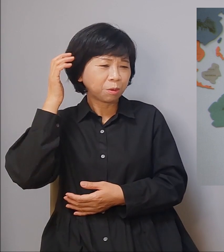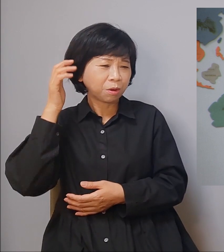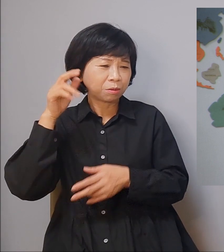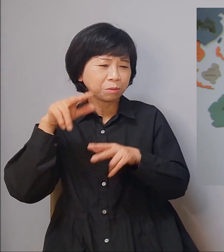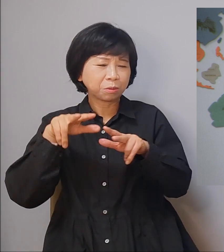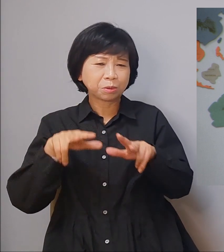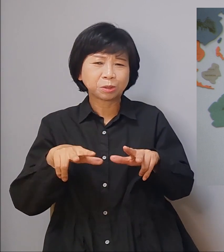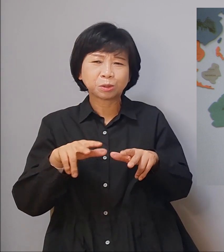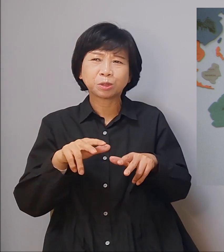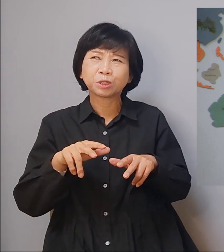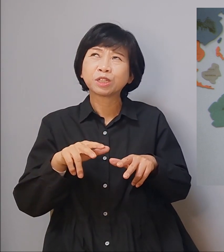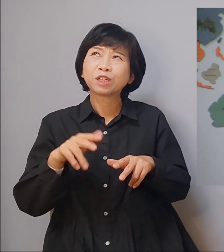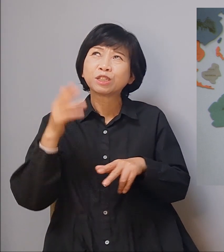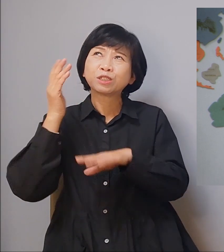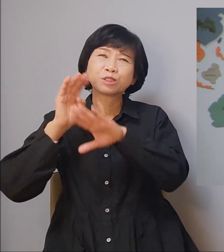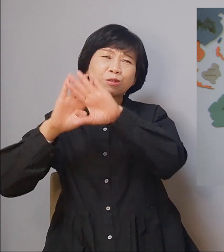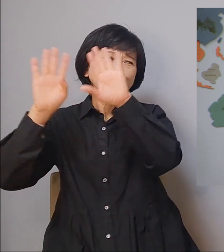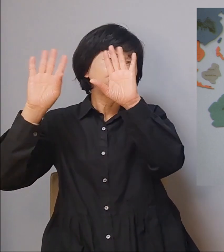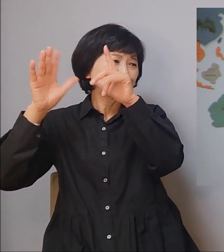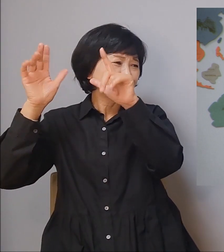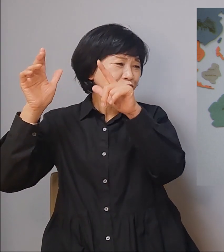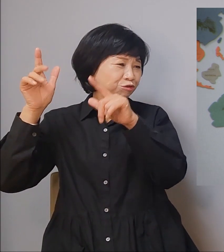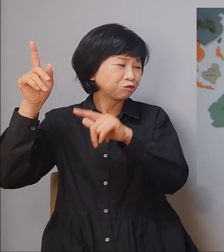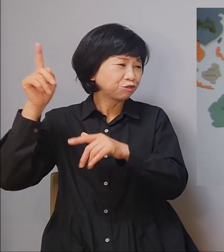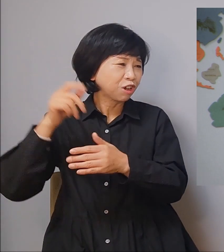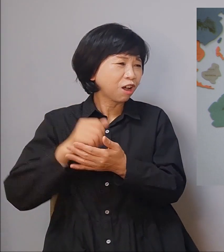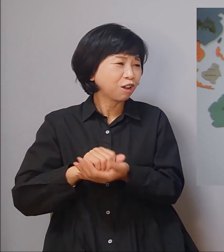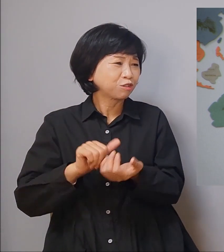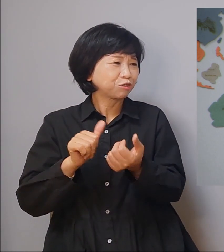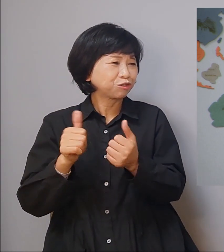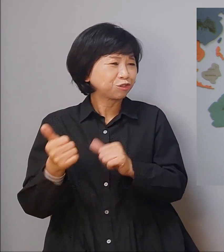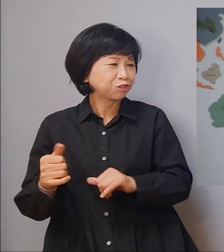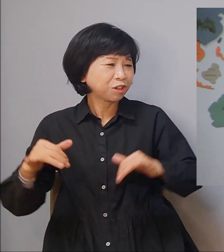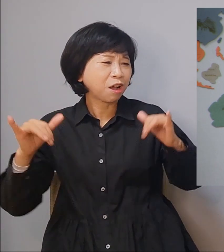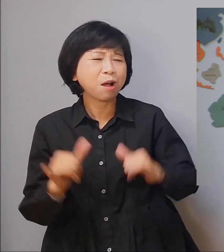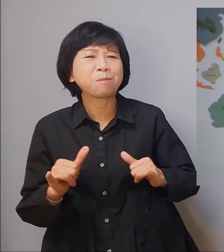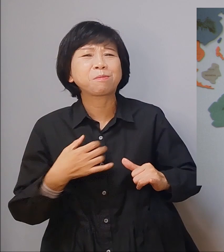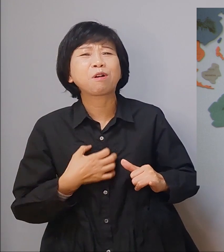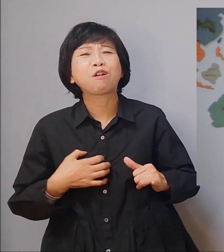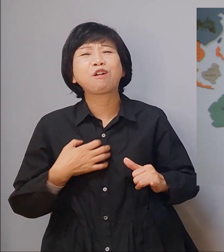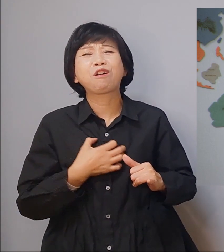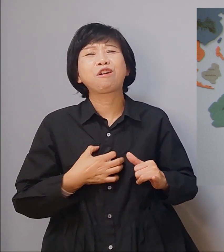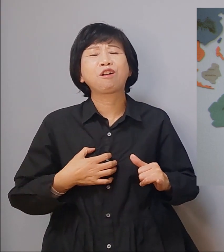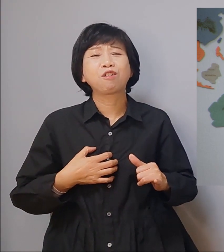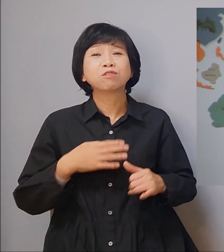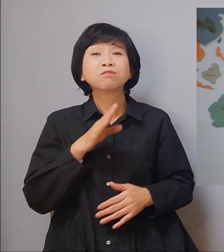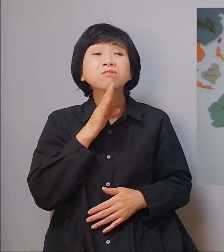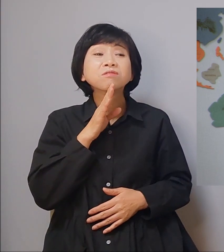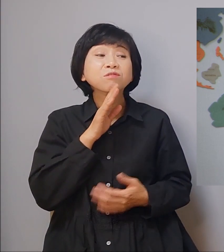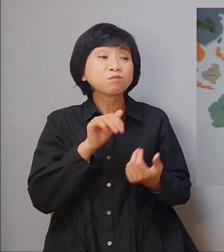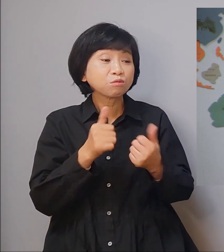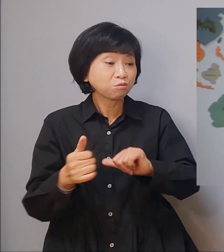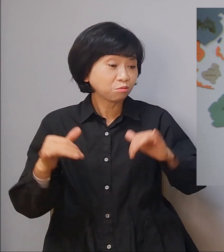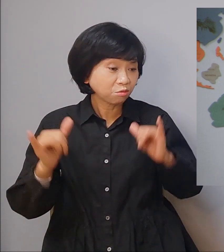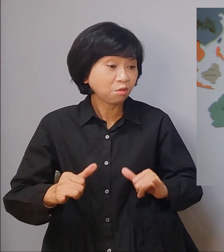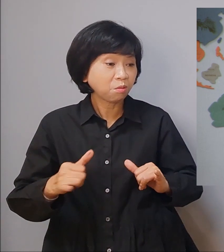보. 천국에서 만납시다. 농담이 아니고 진짜로 그렇게 이야기를 하던